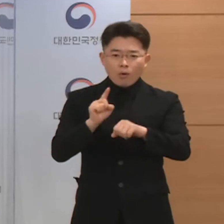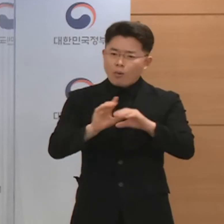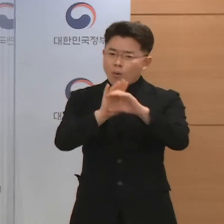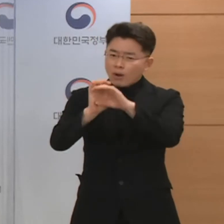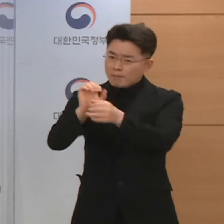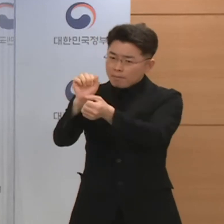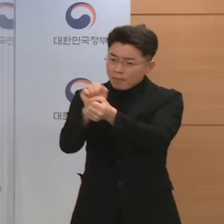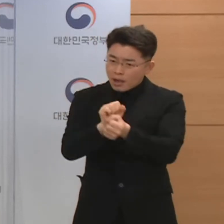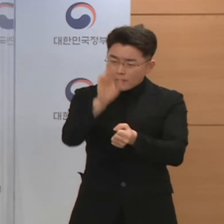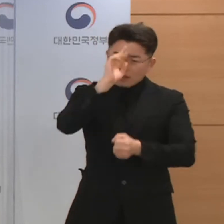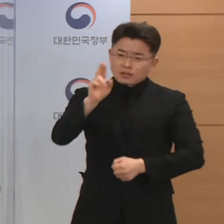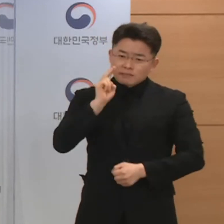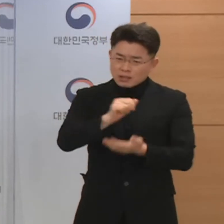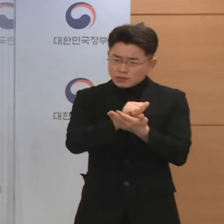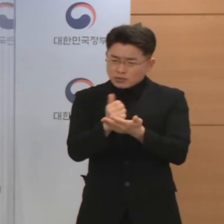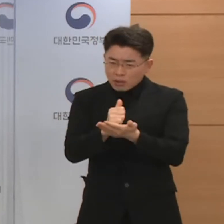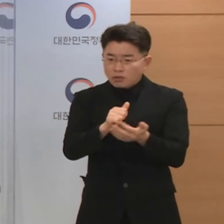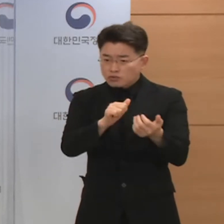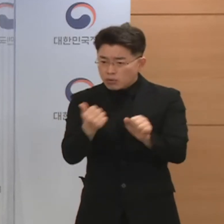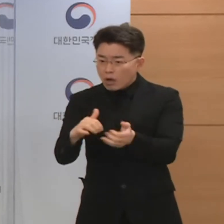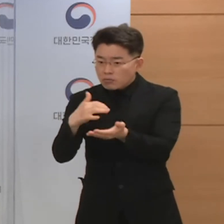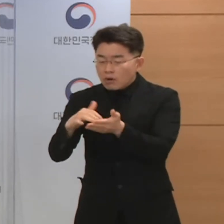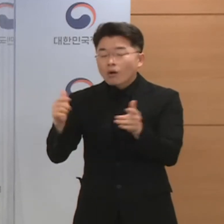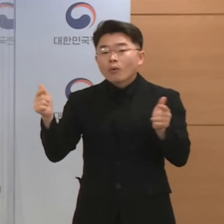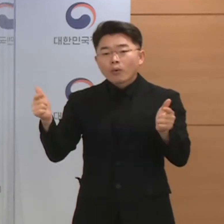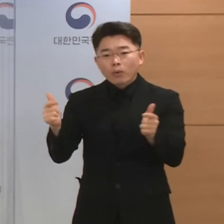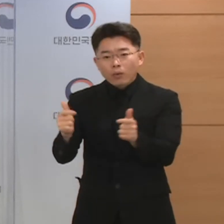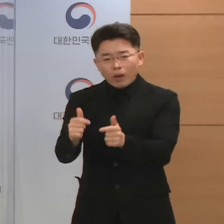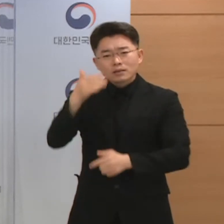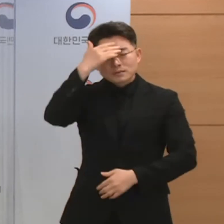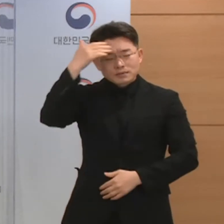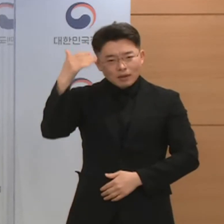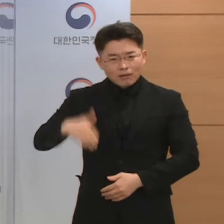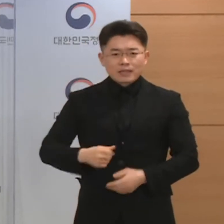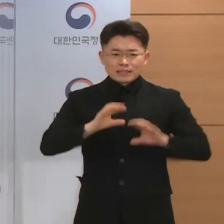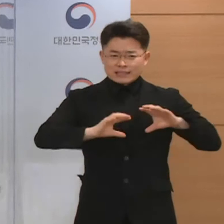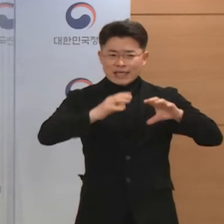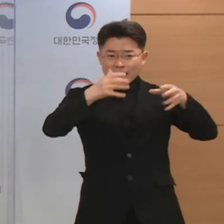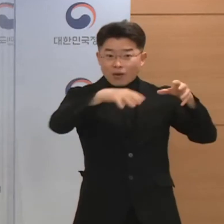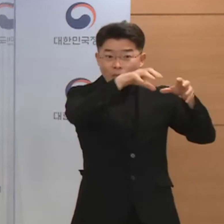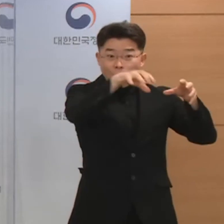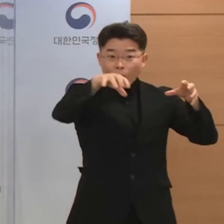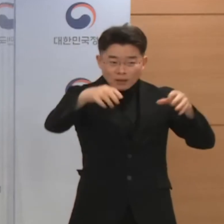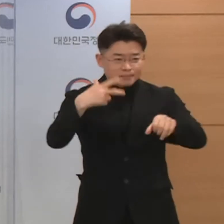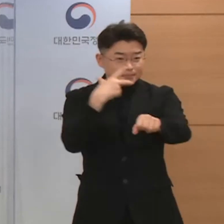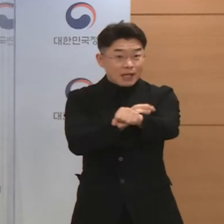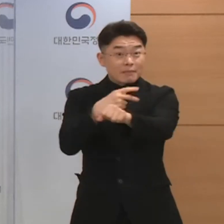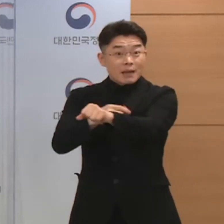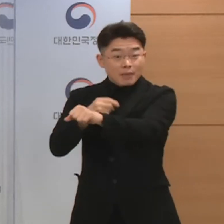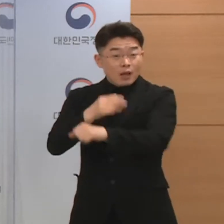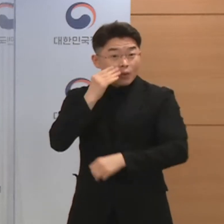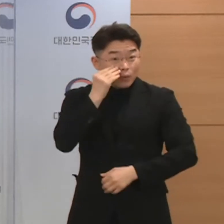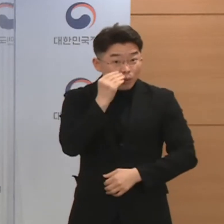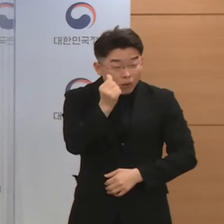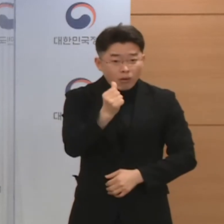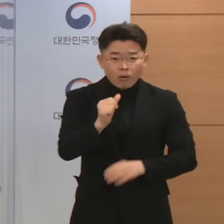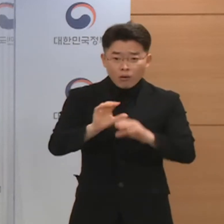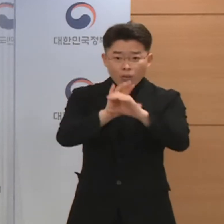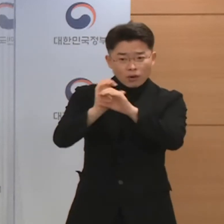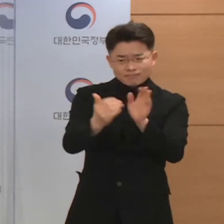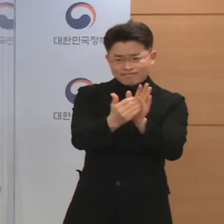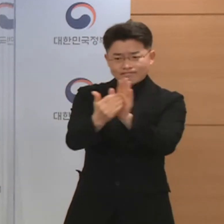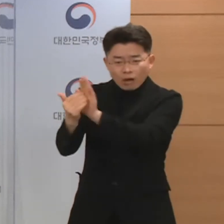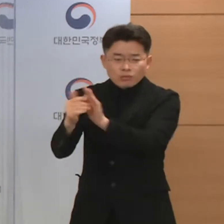중환자와 사망자 비율이 감소하고 있습니다. 세계 각국도 예방접종을 통해 코로나19로 멈춰졌던